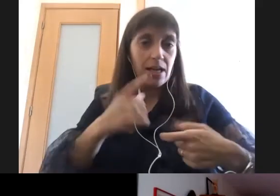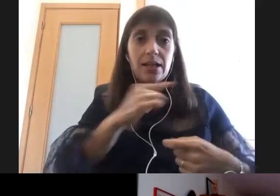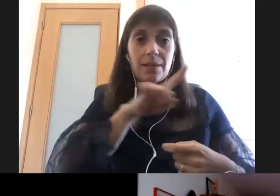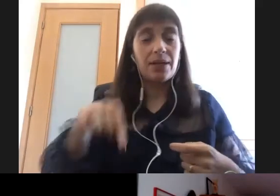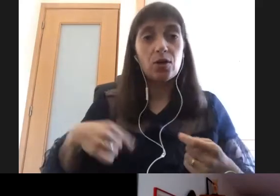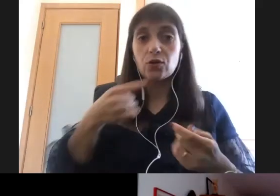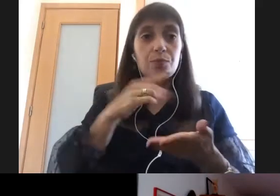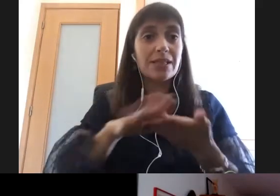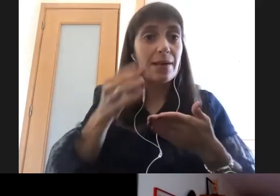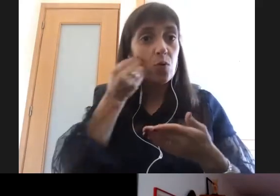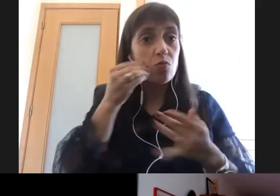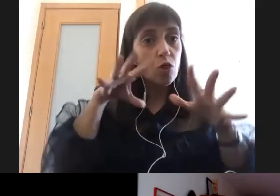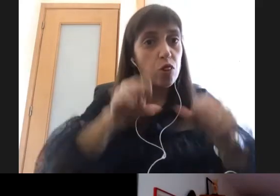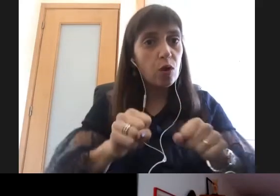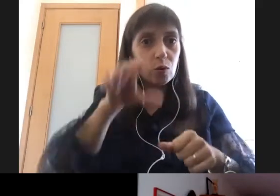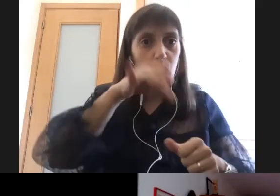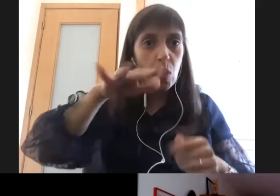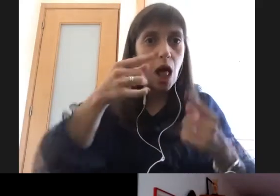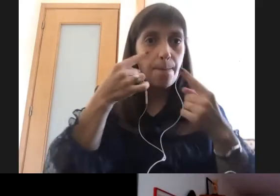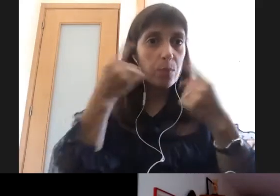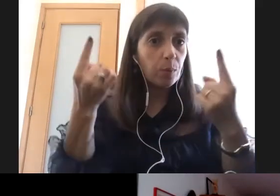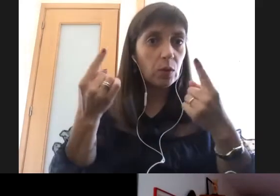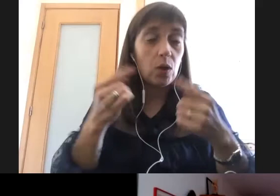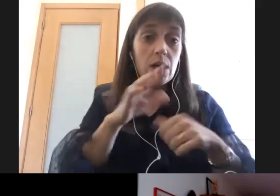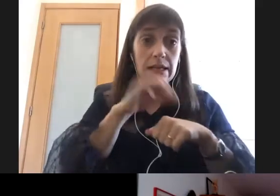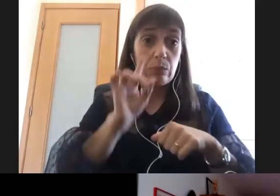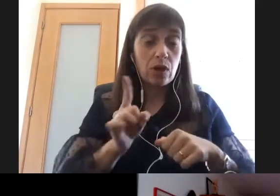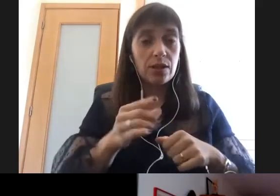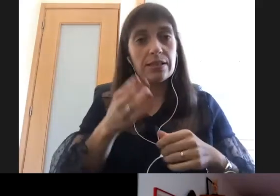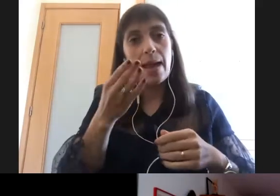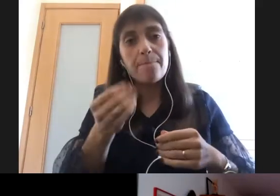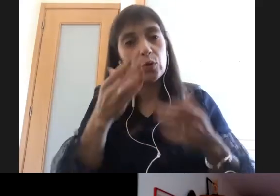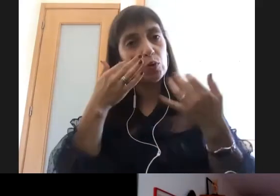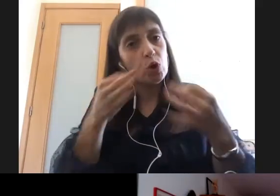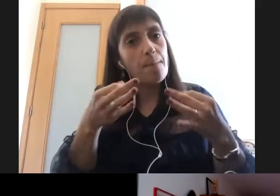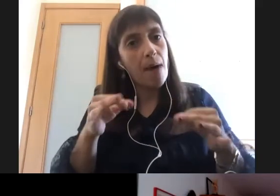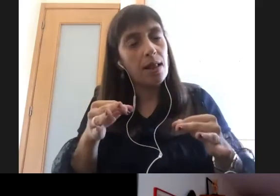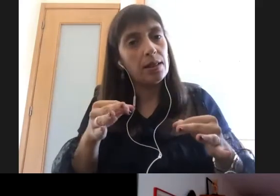espaços públicos. E, por conta disso, é muito frequente que,